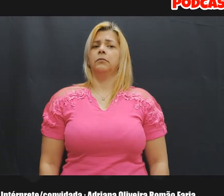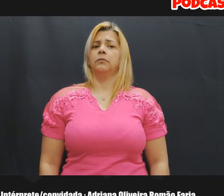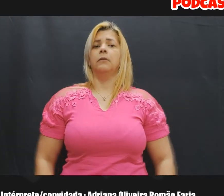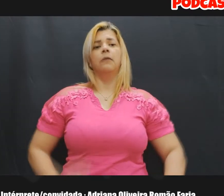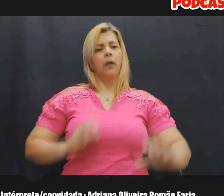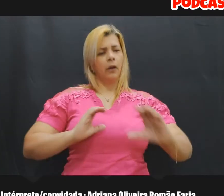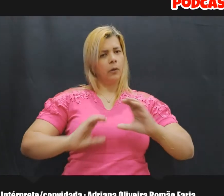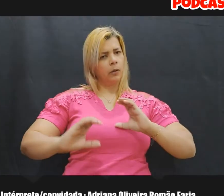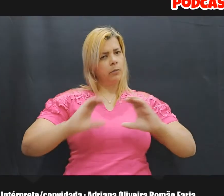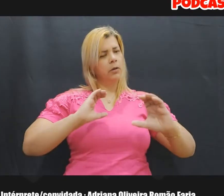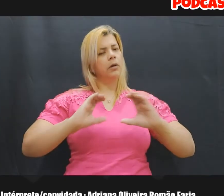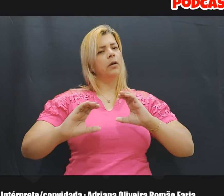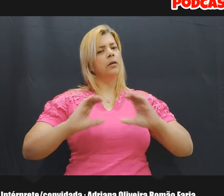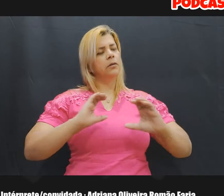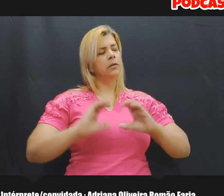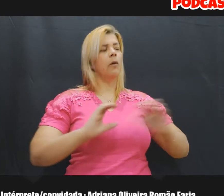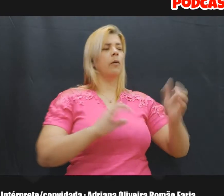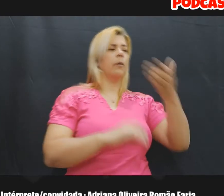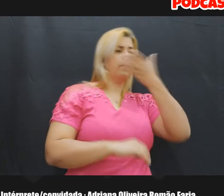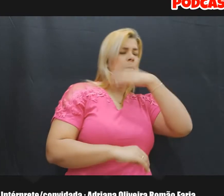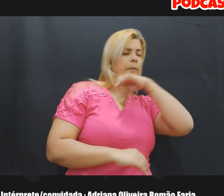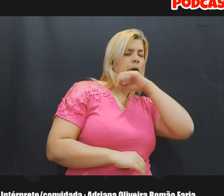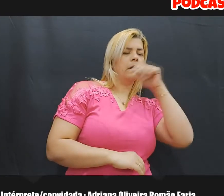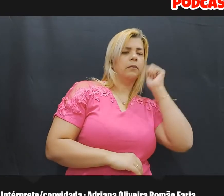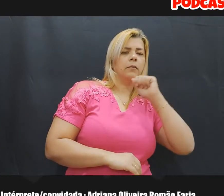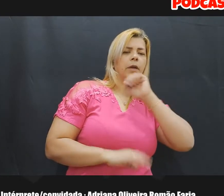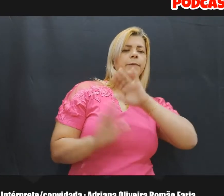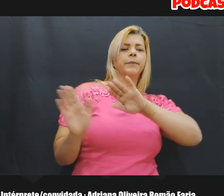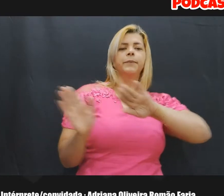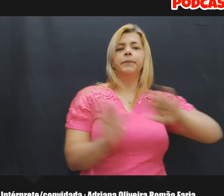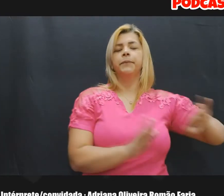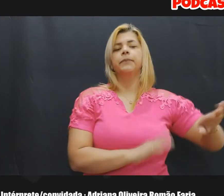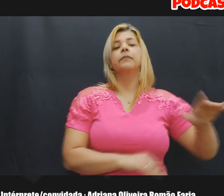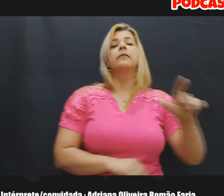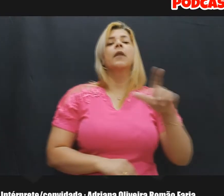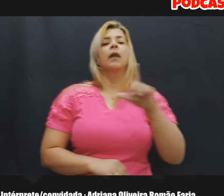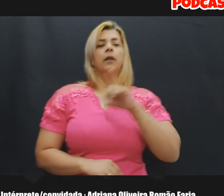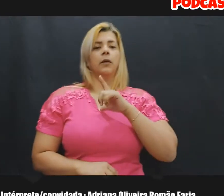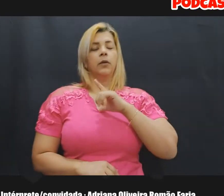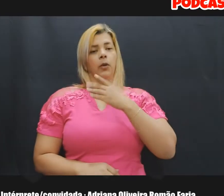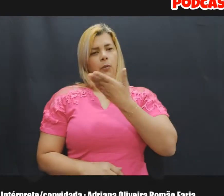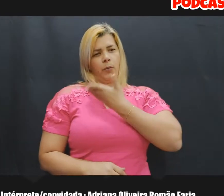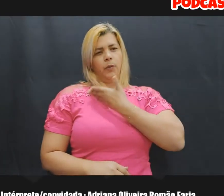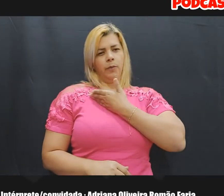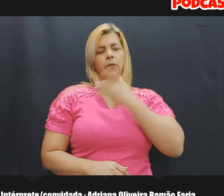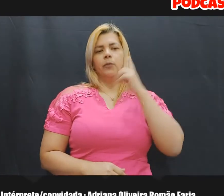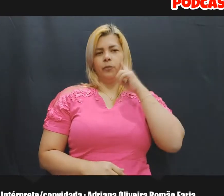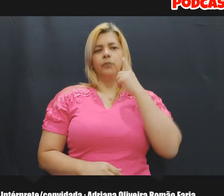comunicação com os pais. Tanto é que eu tenho um amigo meu, um